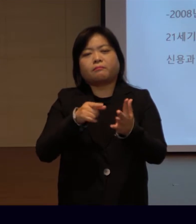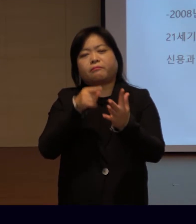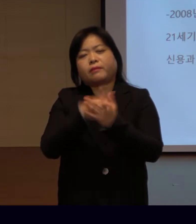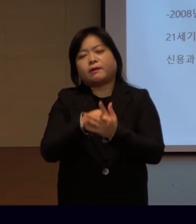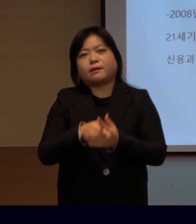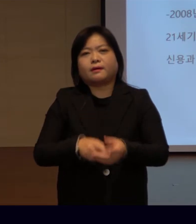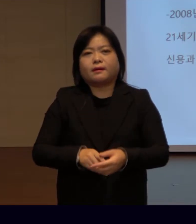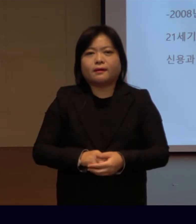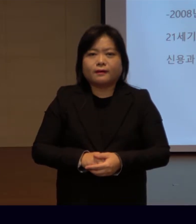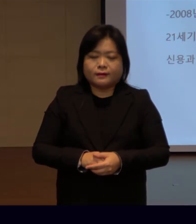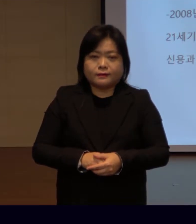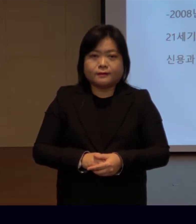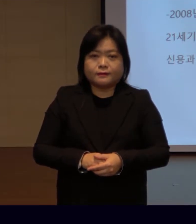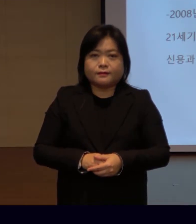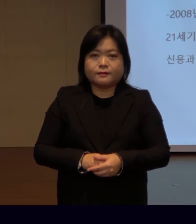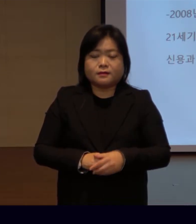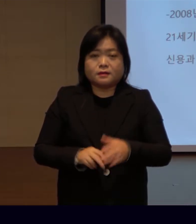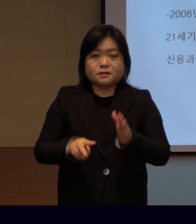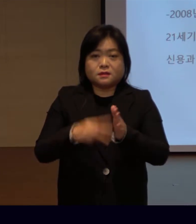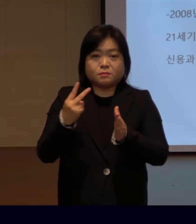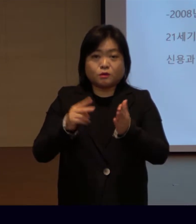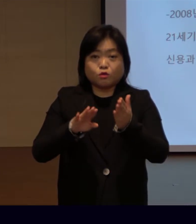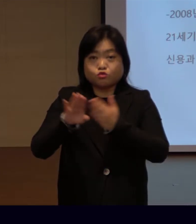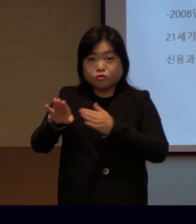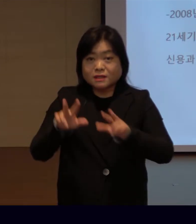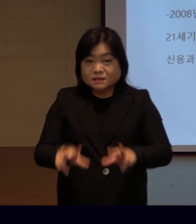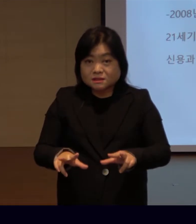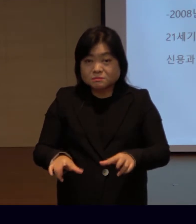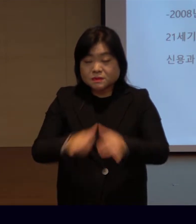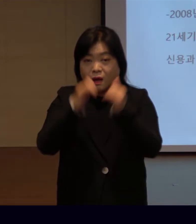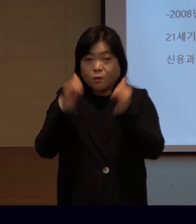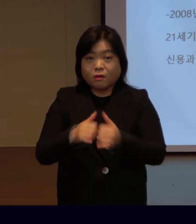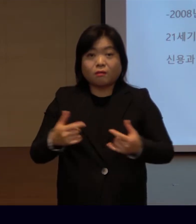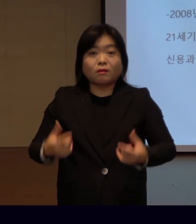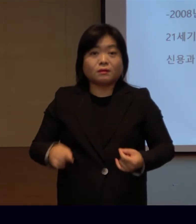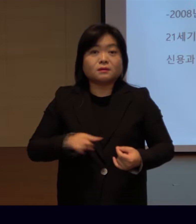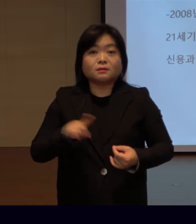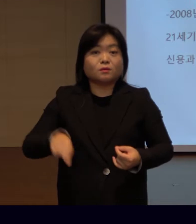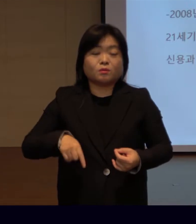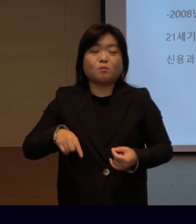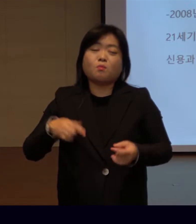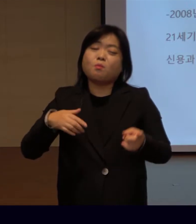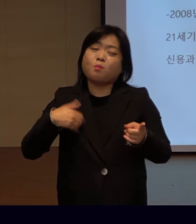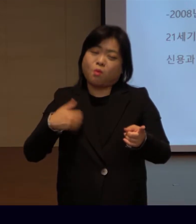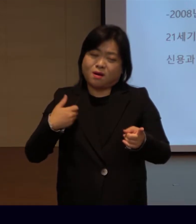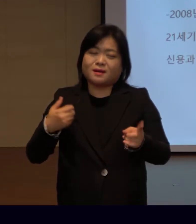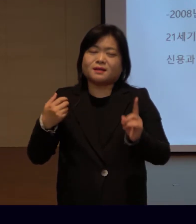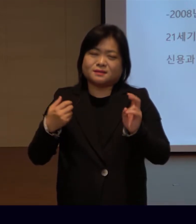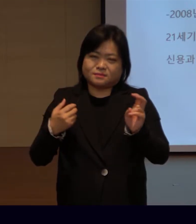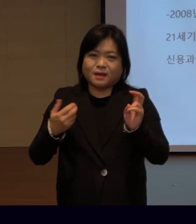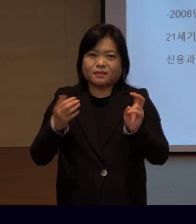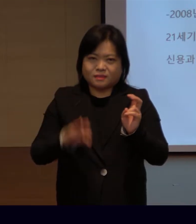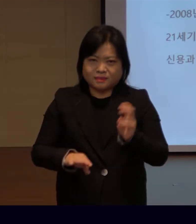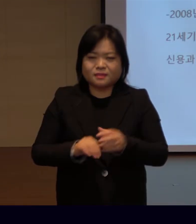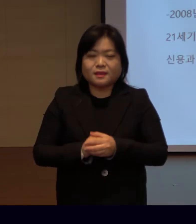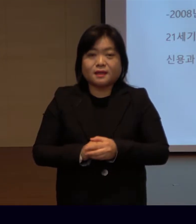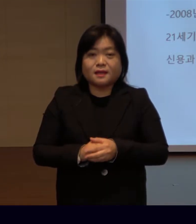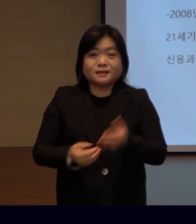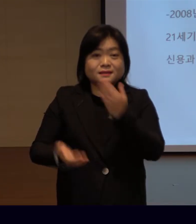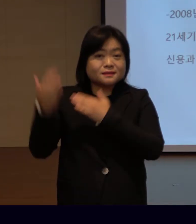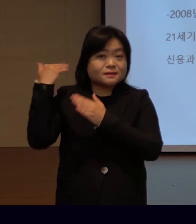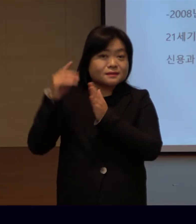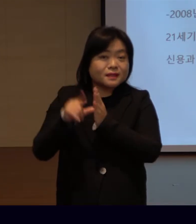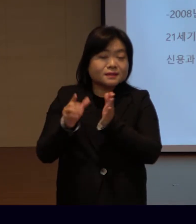거예요. 200년 후에 이런 사회가 올지를 알지는 않았겠지만 말하자면 그